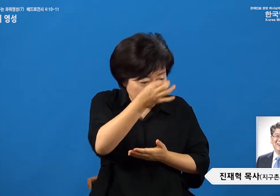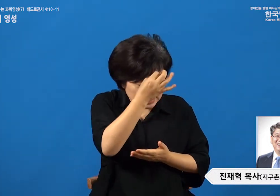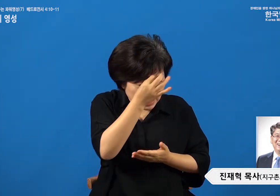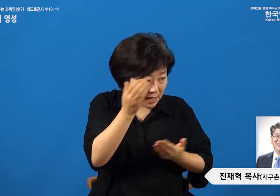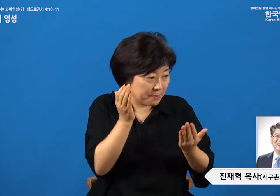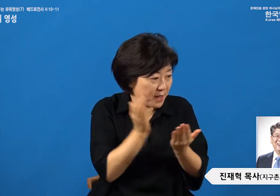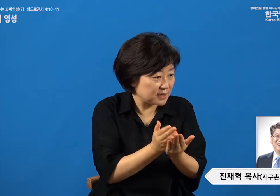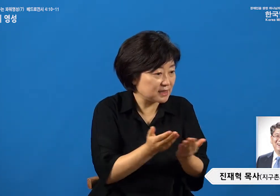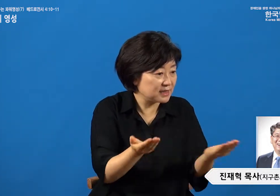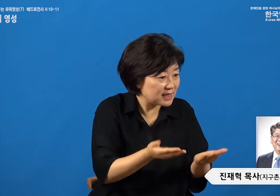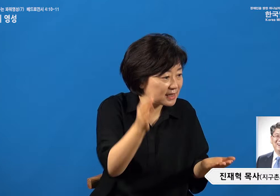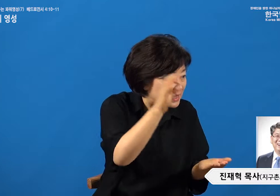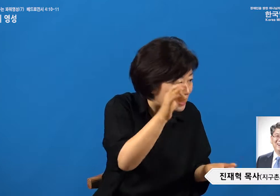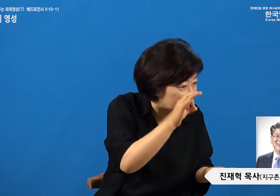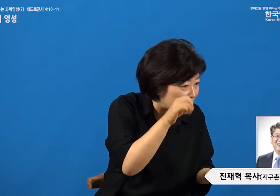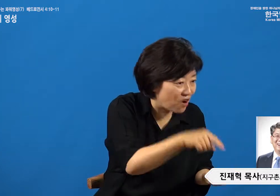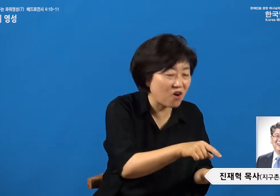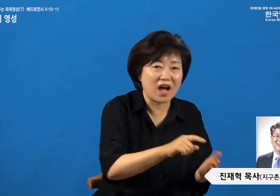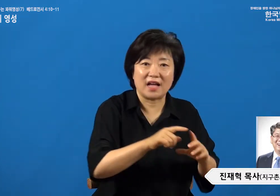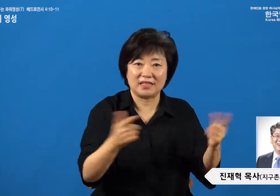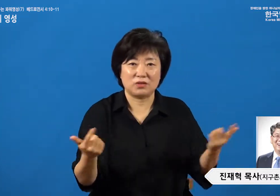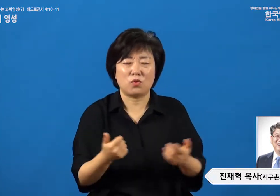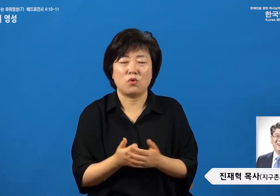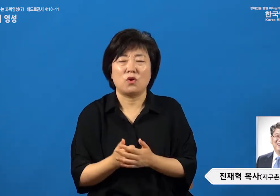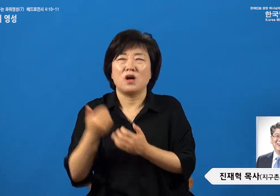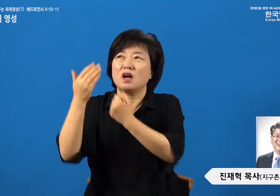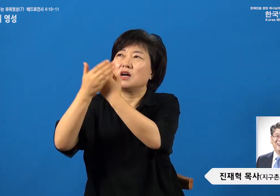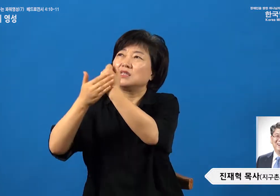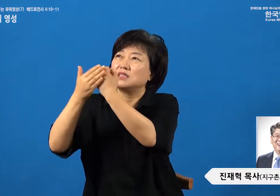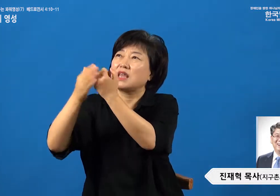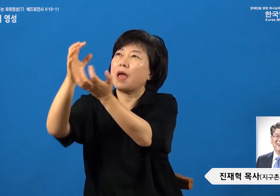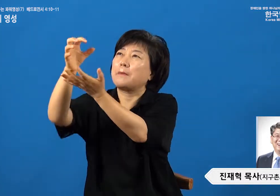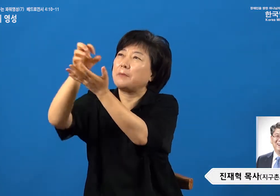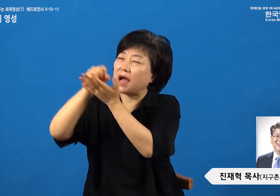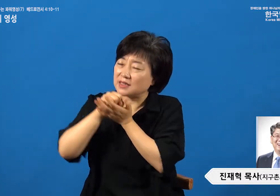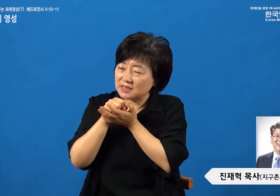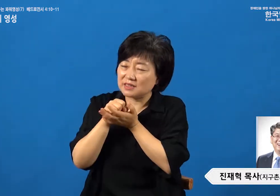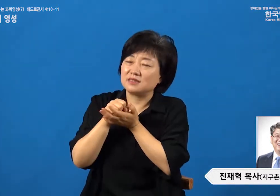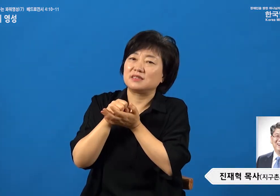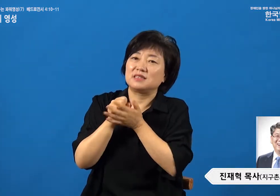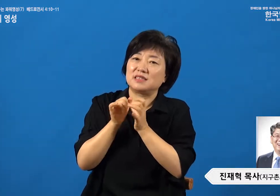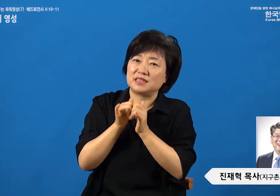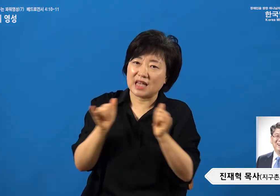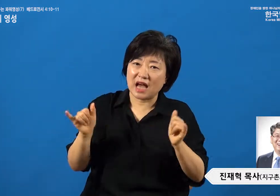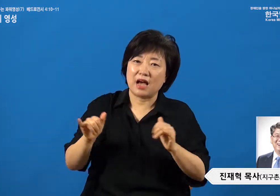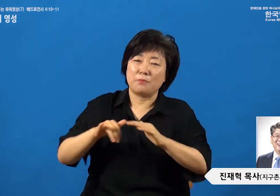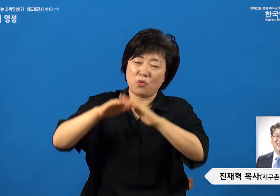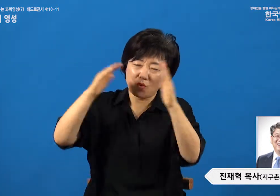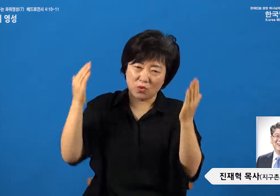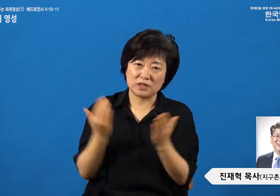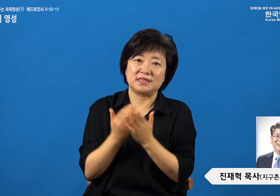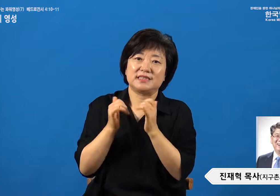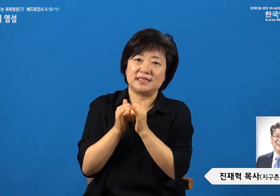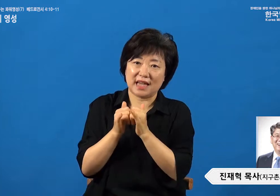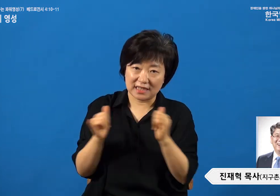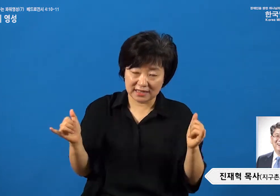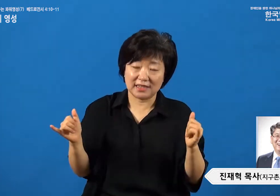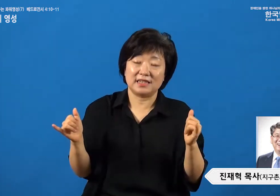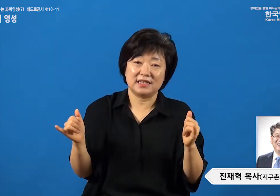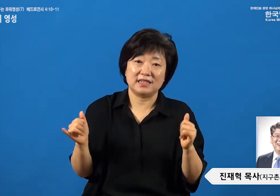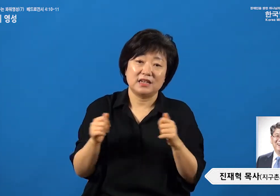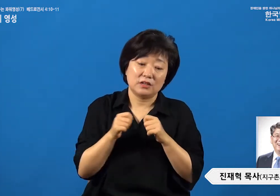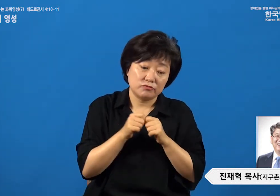것이 아니라 은혜 받은 각자, 은혜 받은 모든 자들이 하나님의